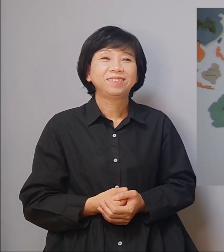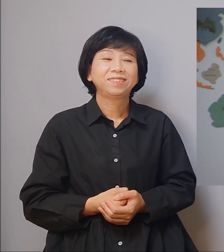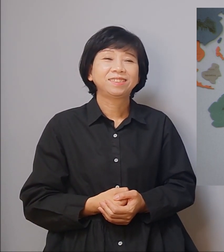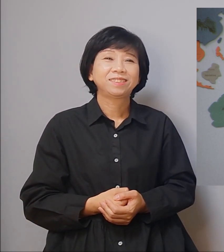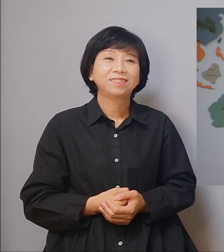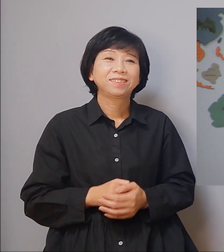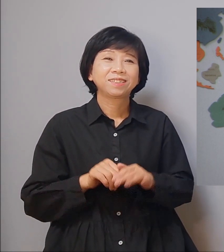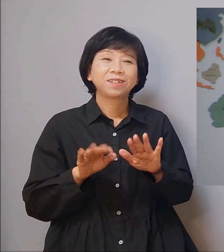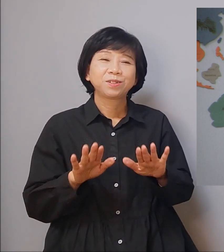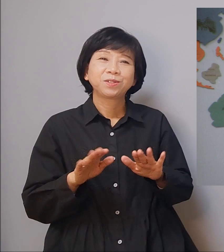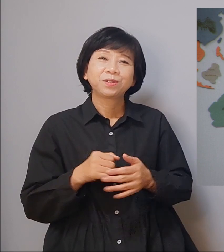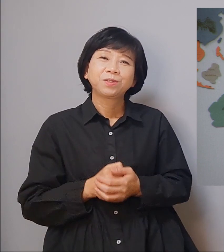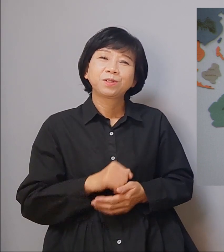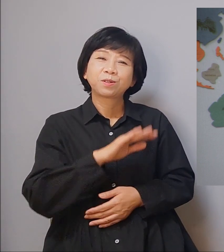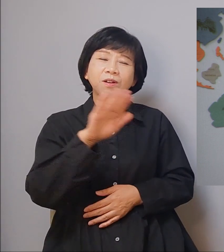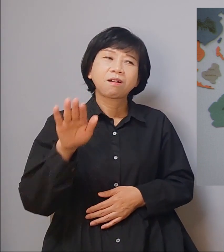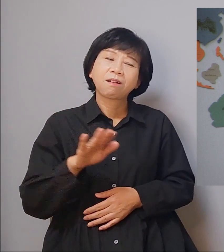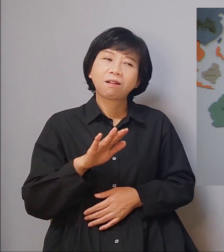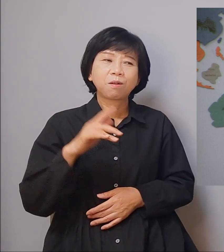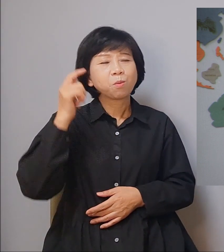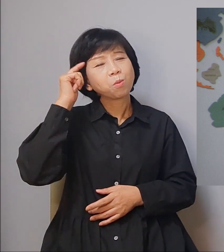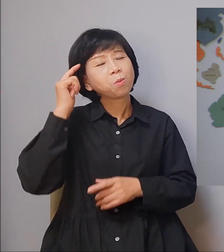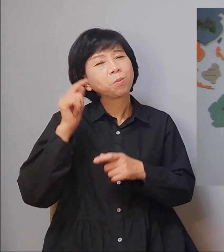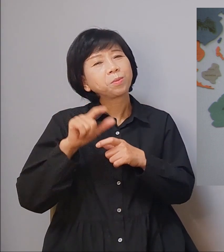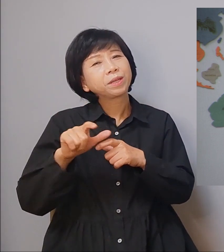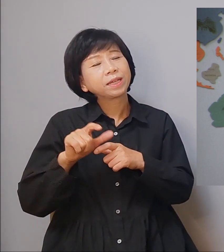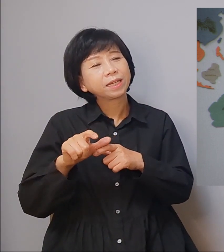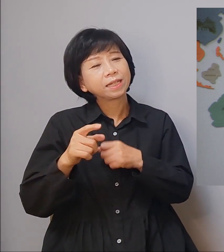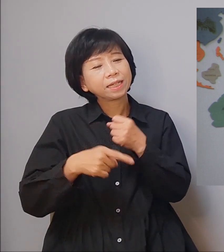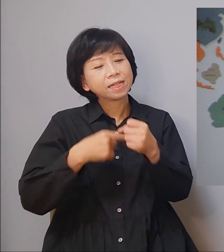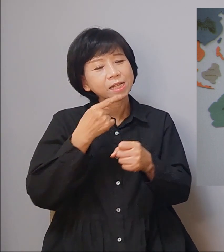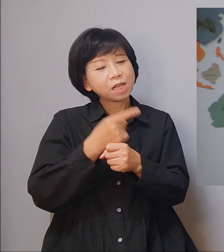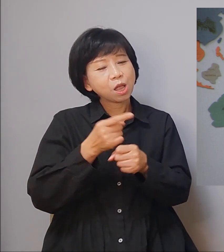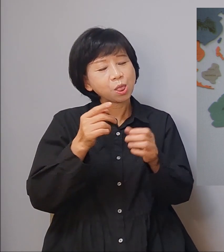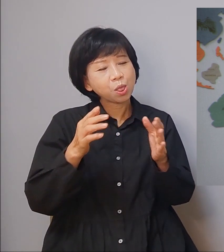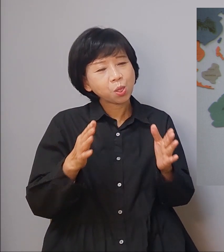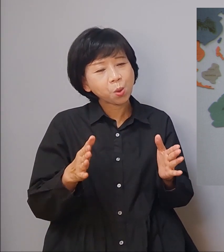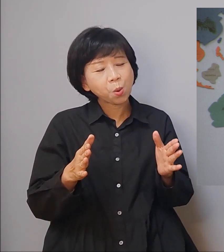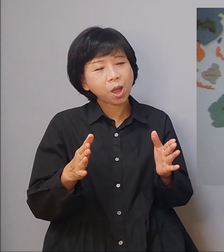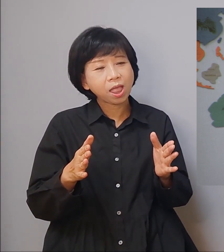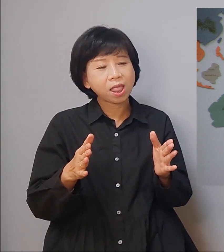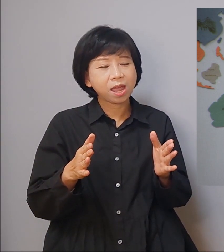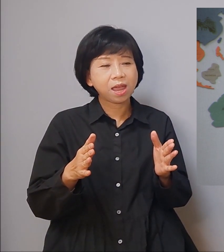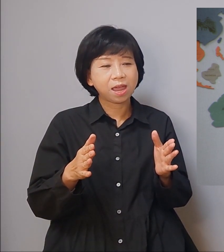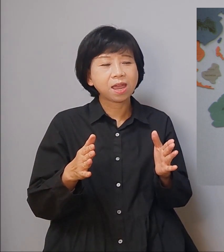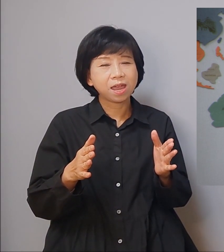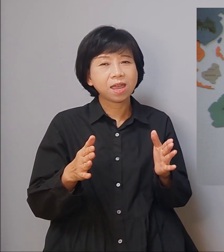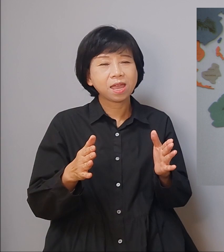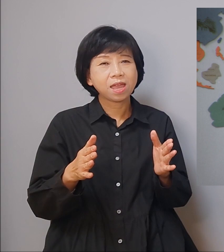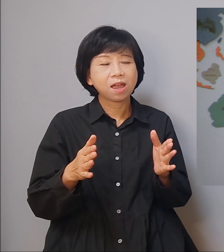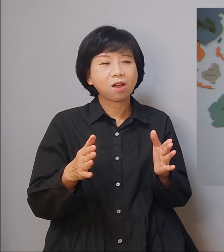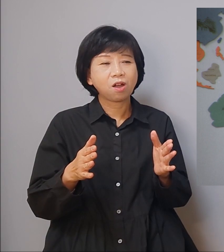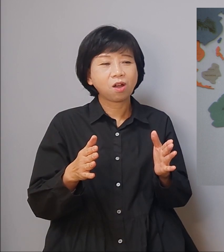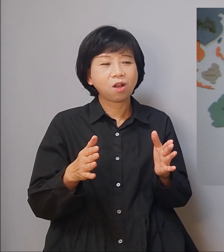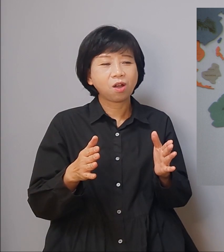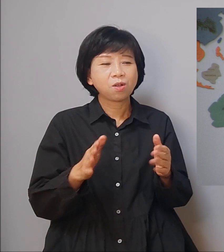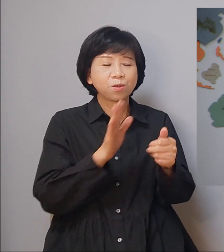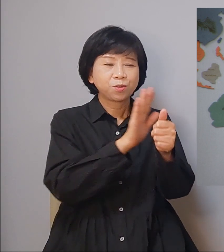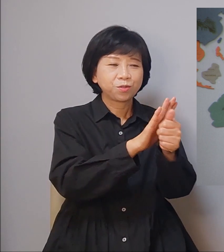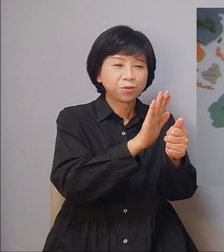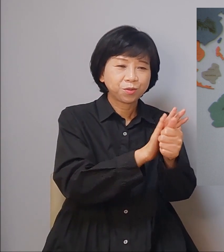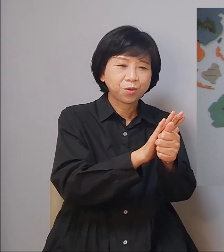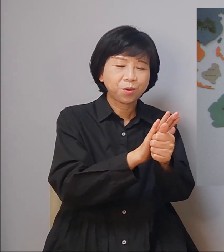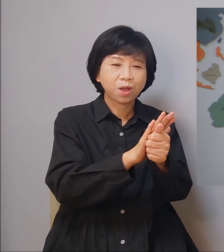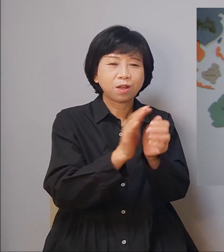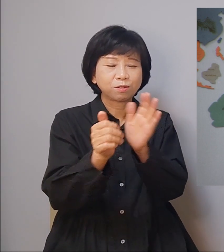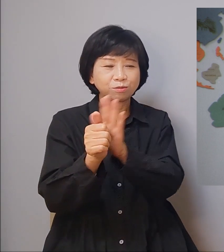즈음 한번 우리가 고민해 봤는데요. 1년 내내 한 번도 이렇게 협력 관계로서 연락이 없고 하다 못해